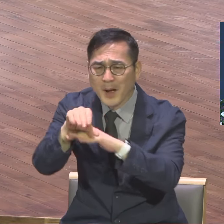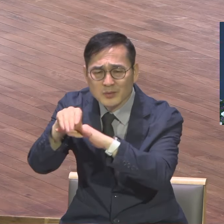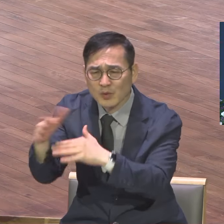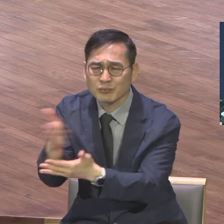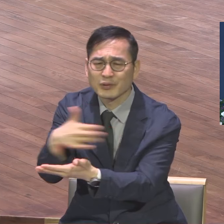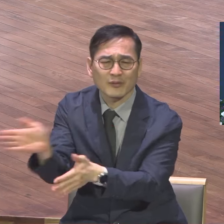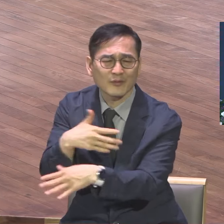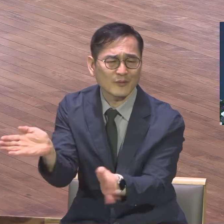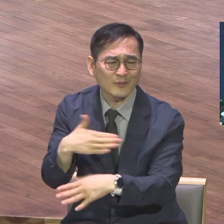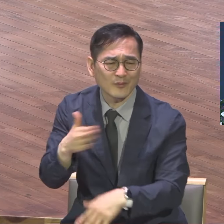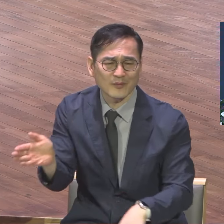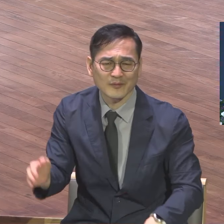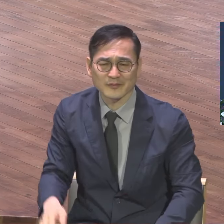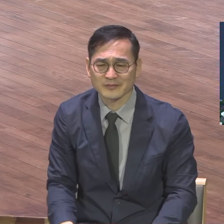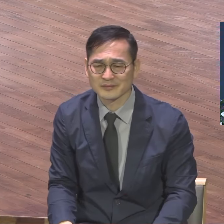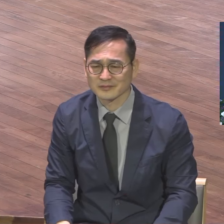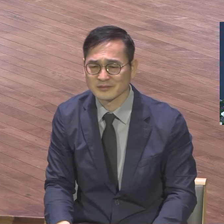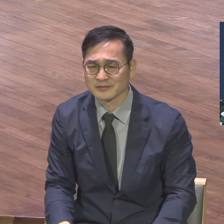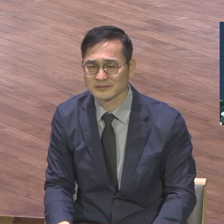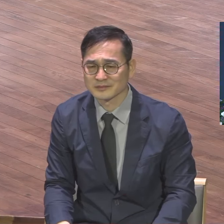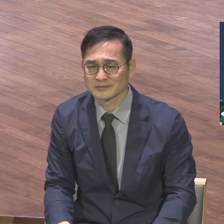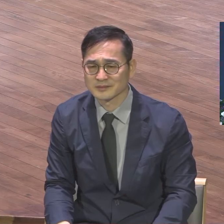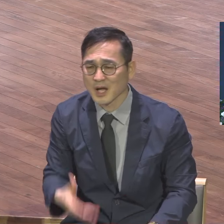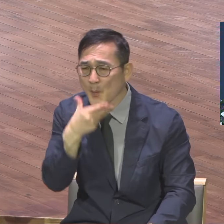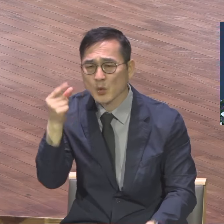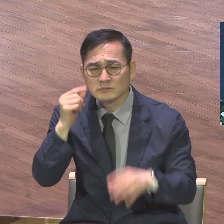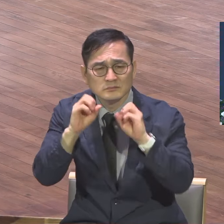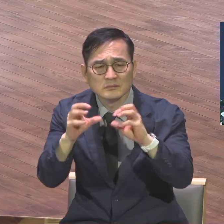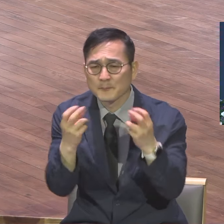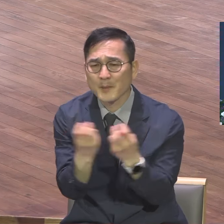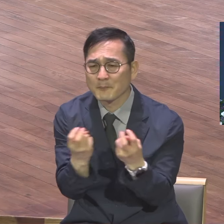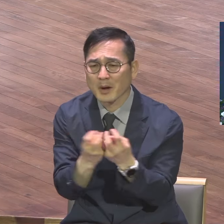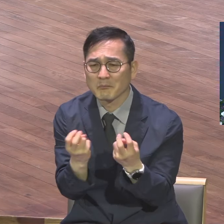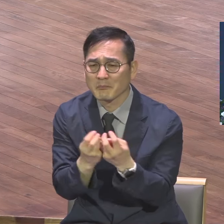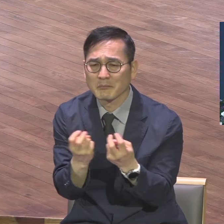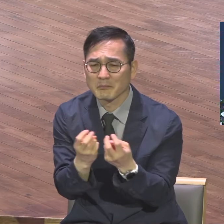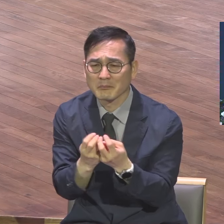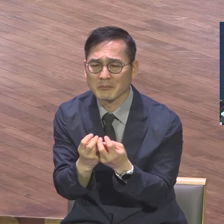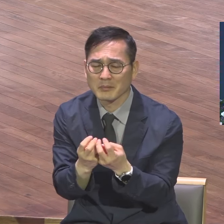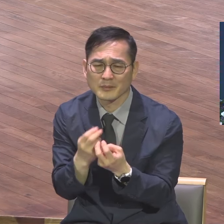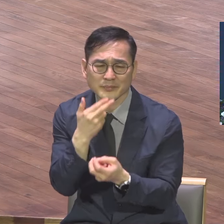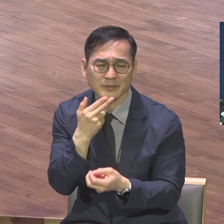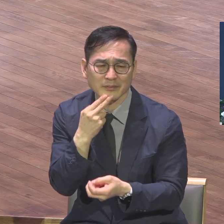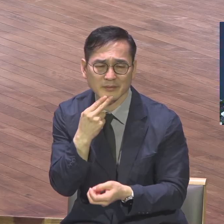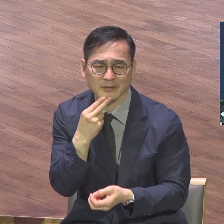있는 전할 수 있는 그런 도구들이 거의 없었어요.